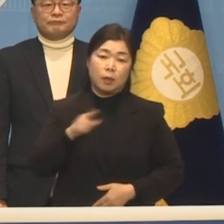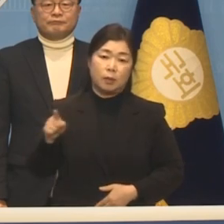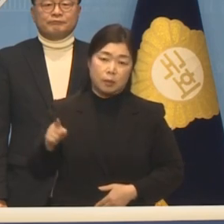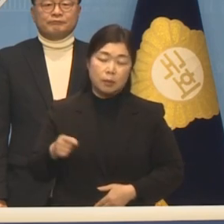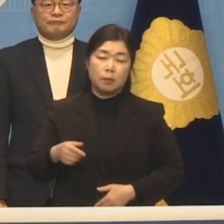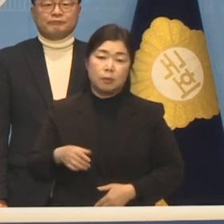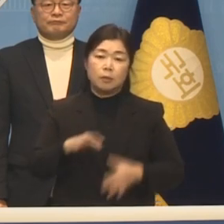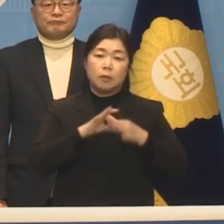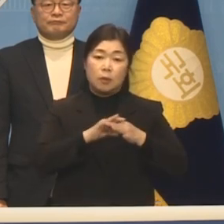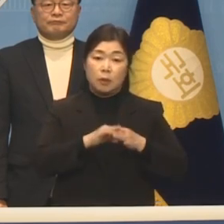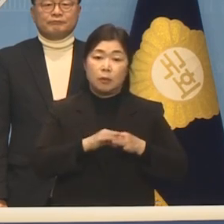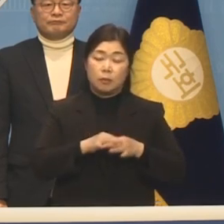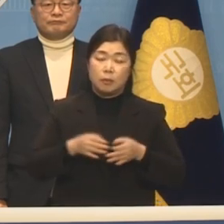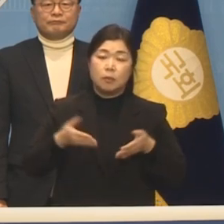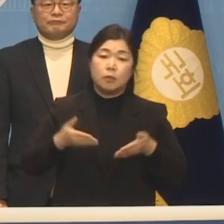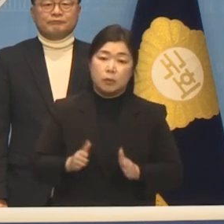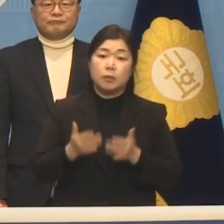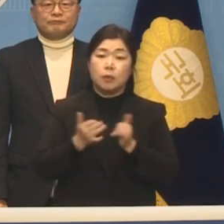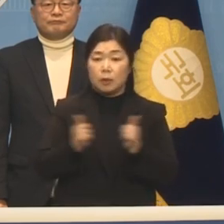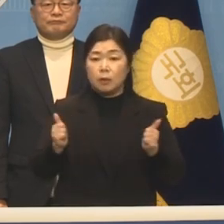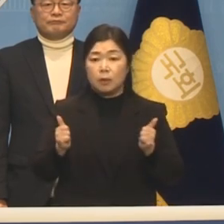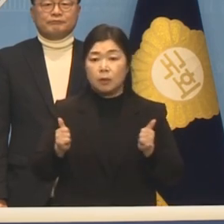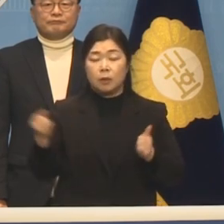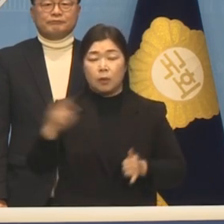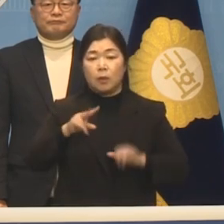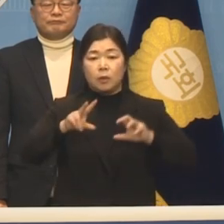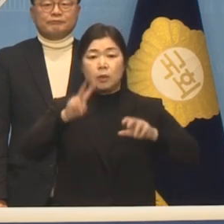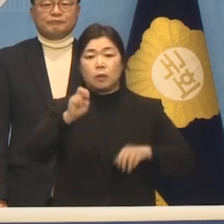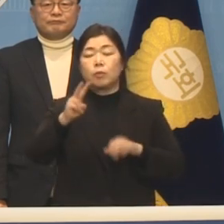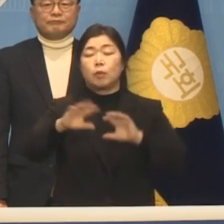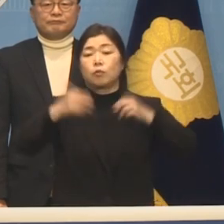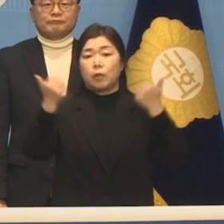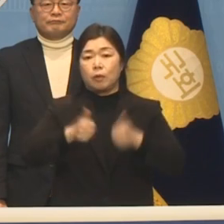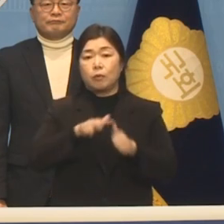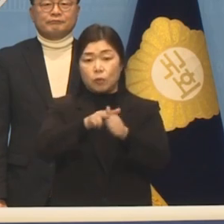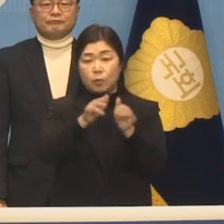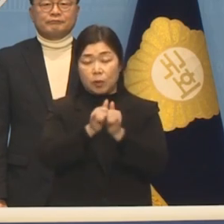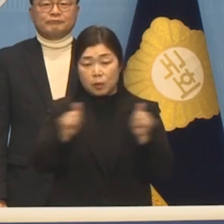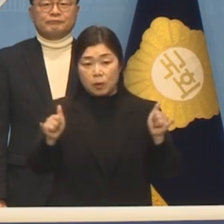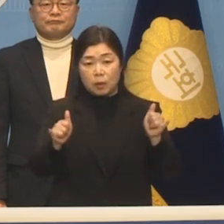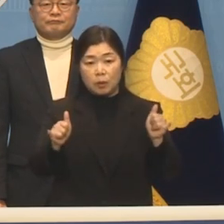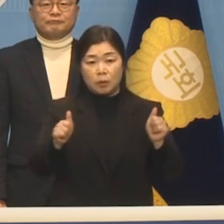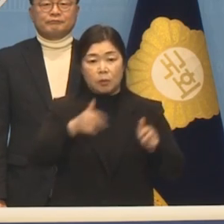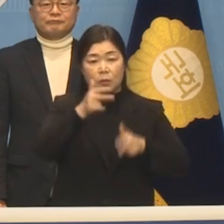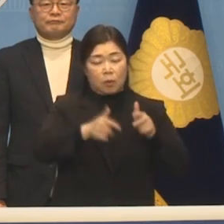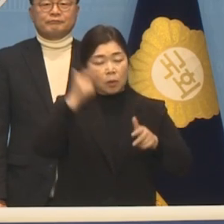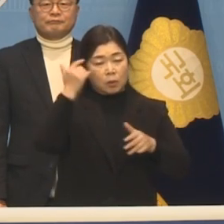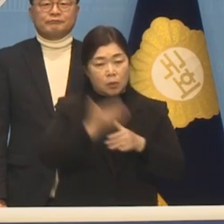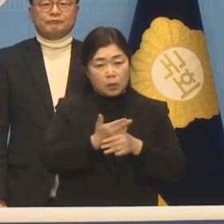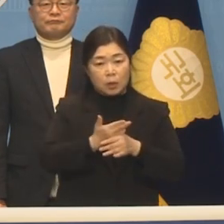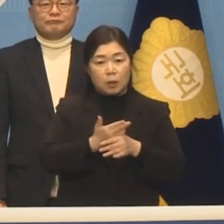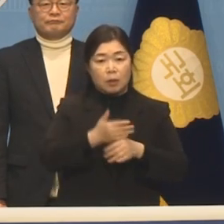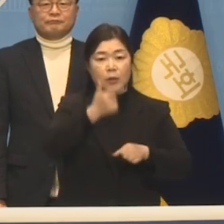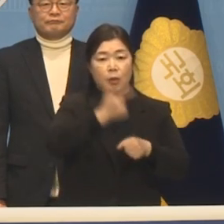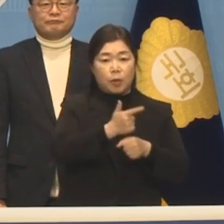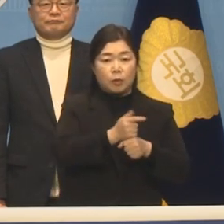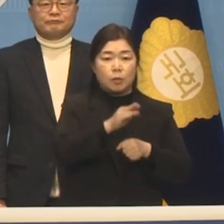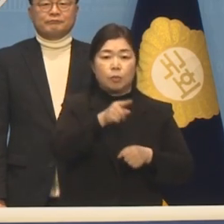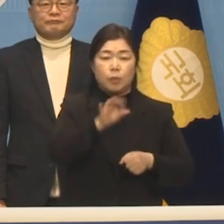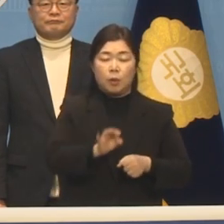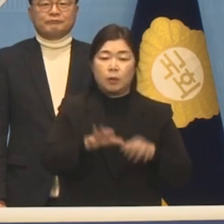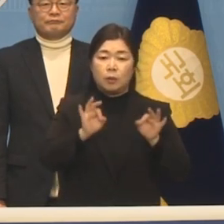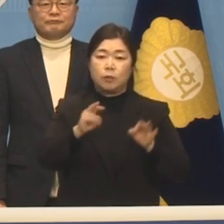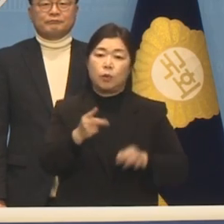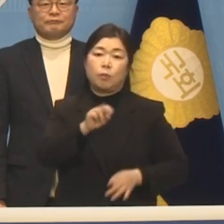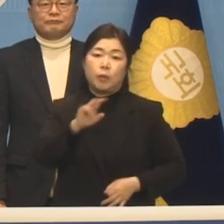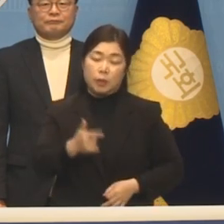구성원이자 22대 더불어민주당 국회의원 출마자 카이스트 공학 석사 경기 남양주변 국회의원 후보